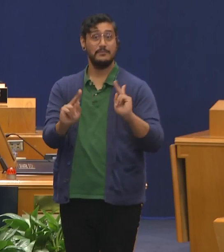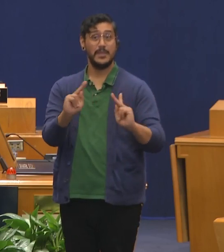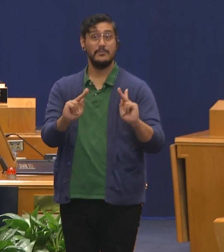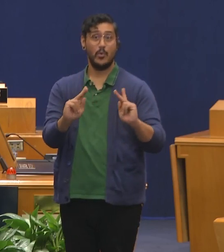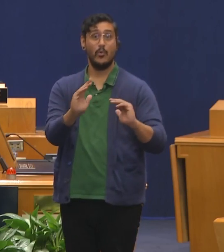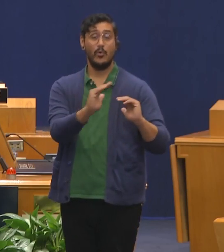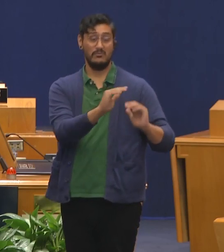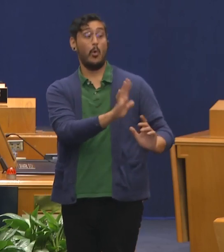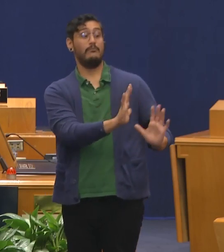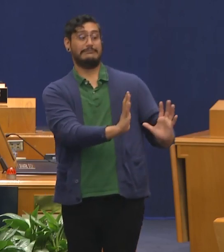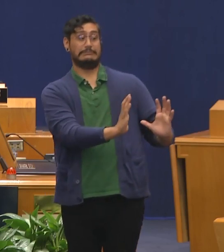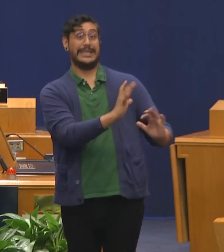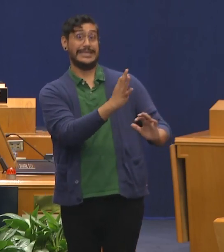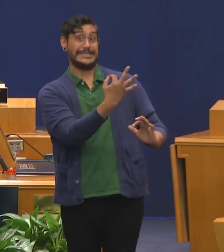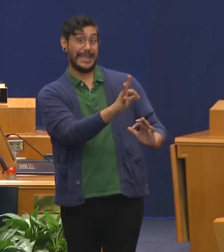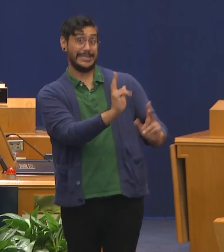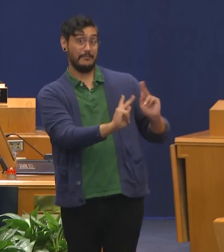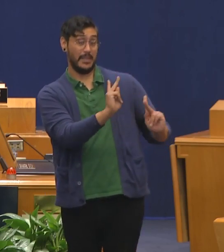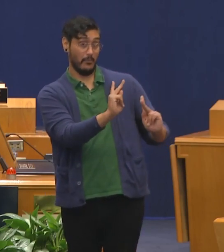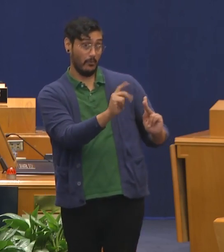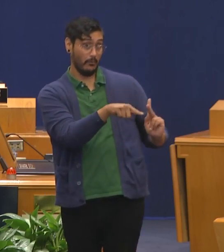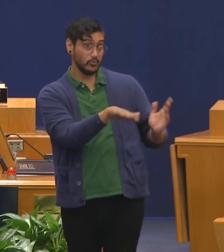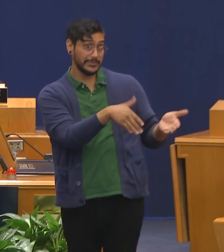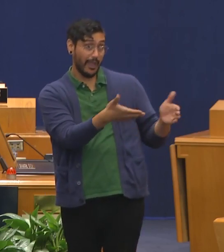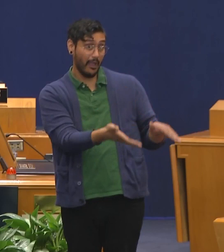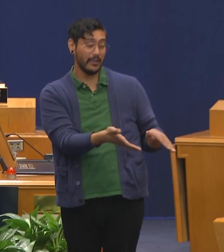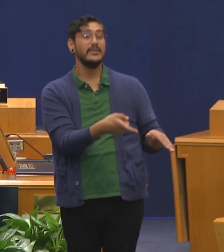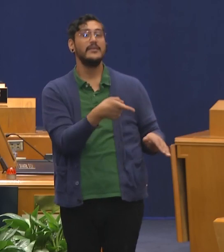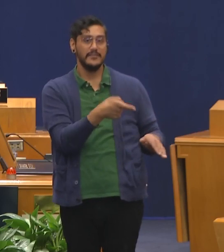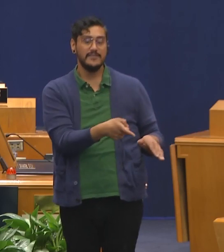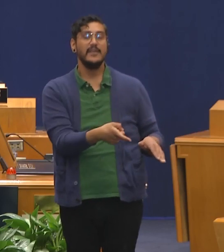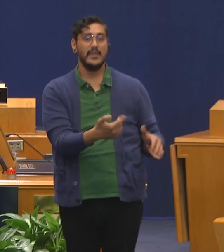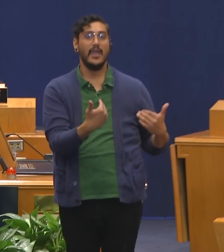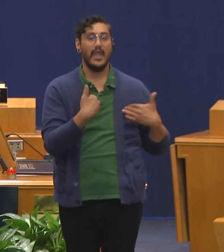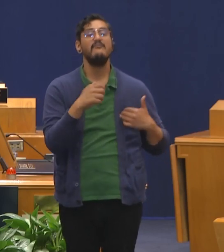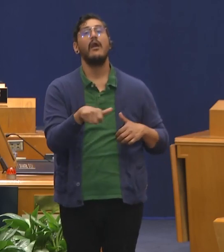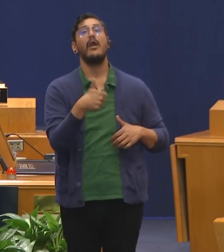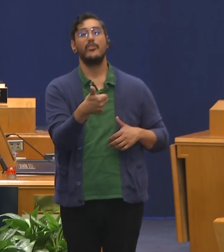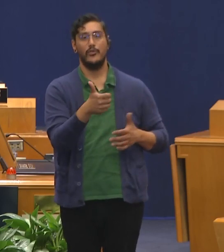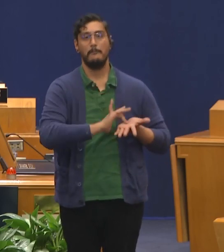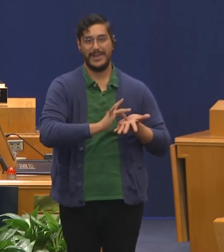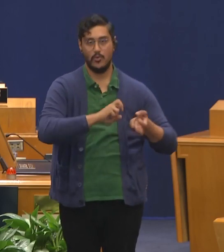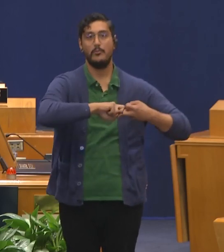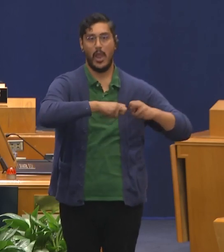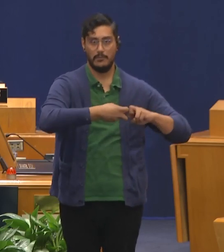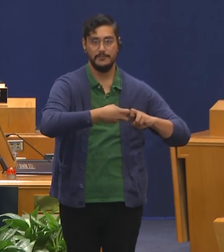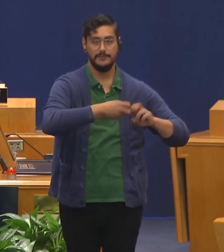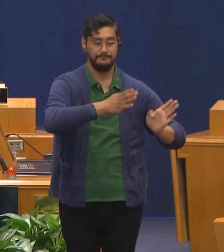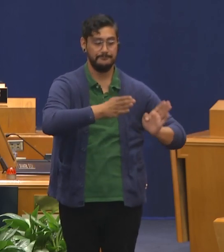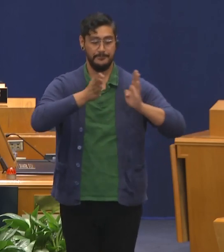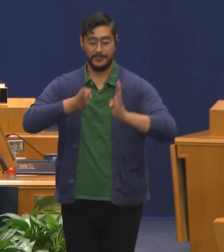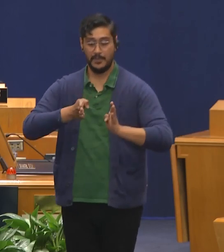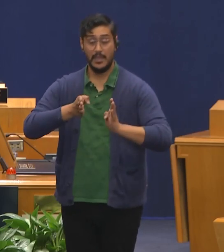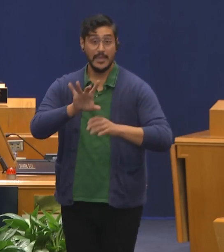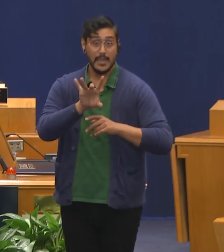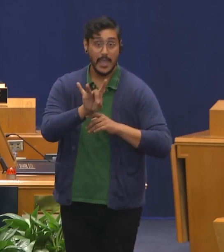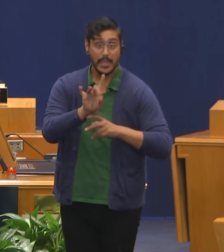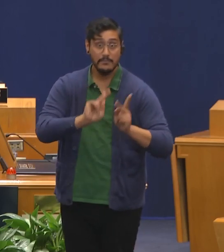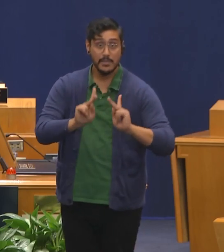de 65 años que fallecieron padecían de condiciones delicadas de salud. 8 personas tienen